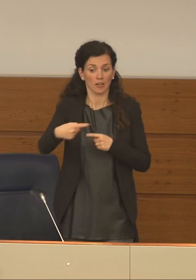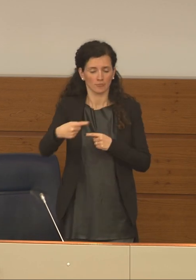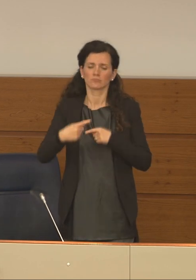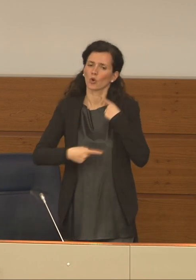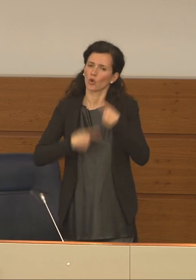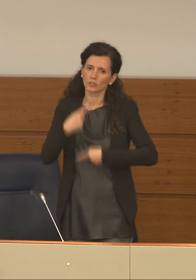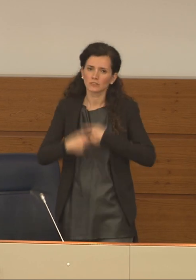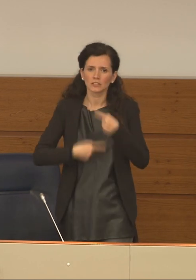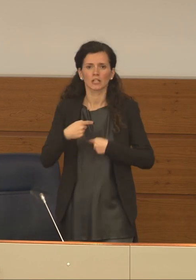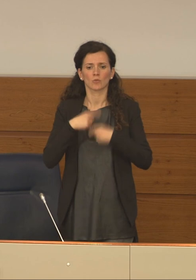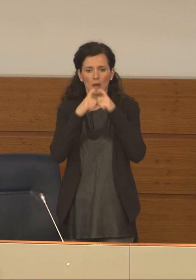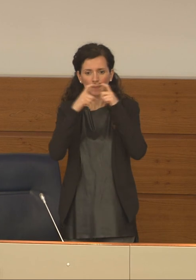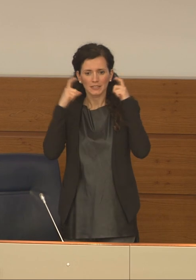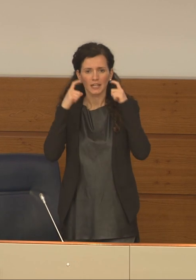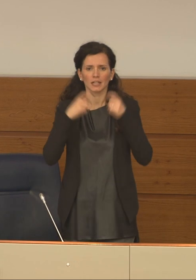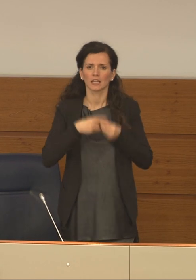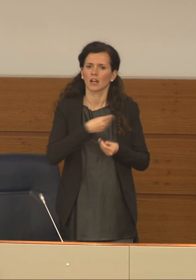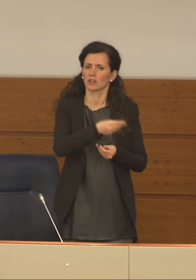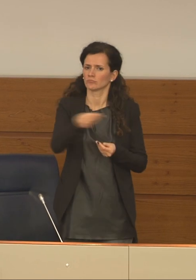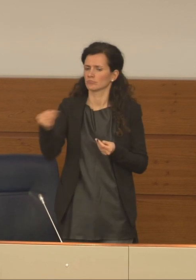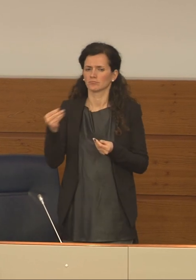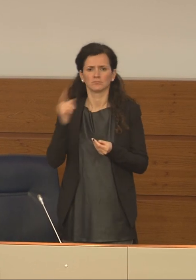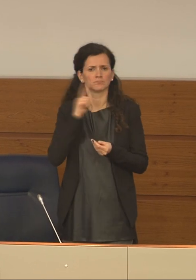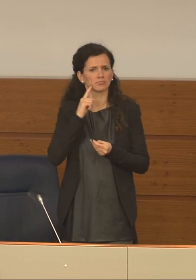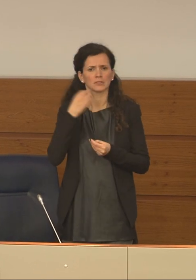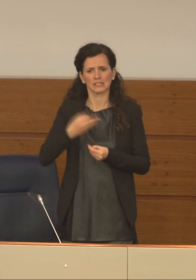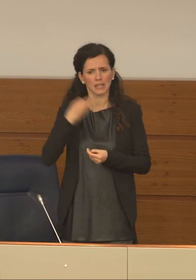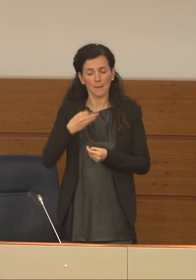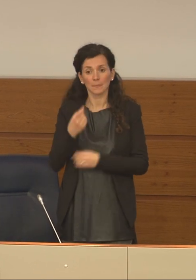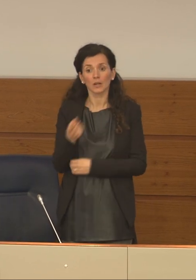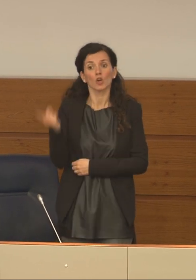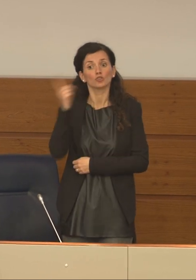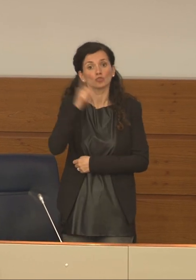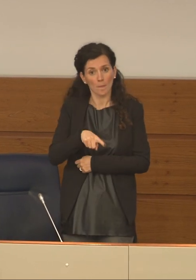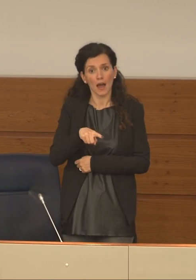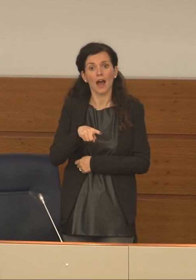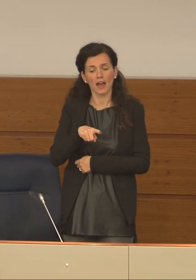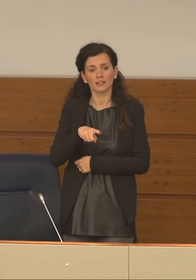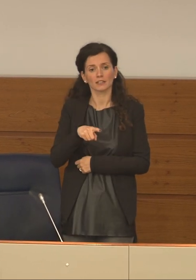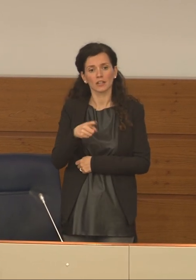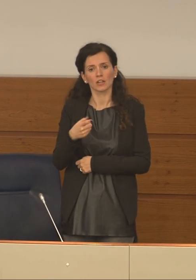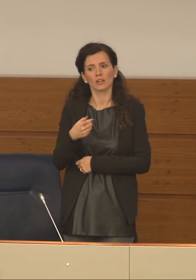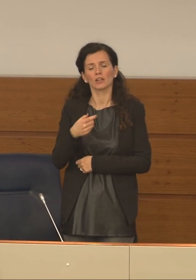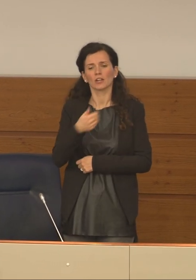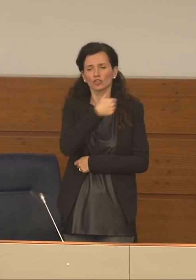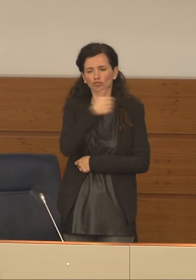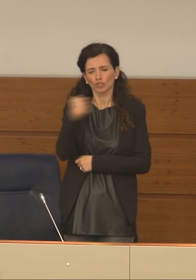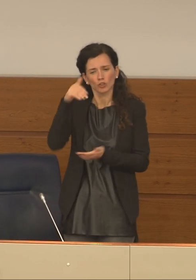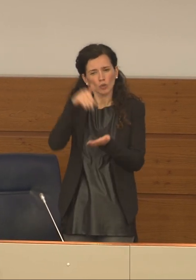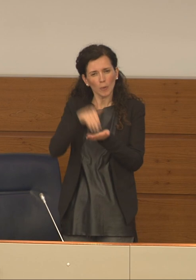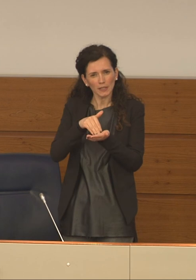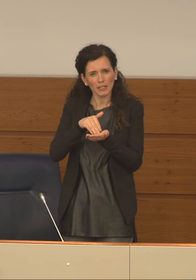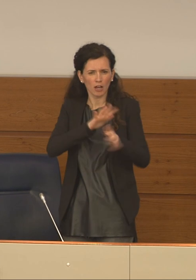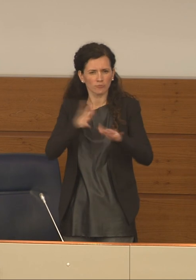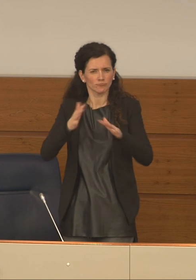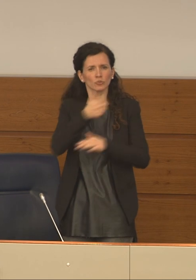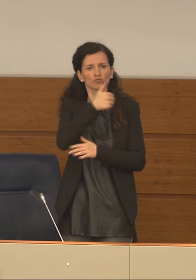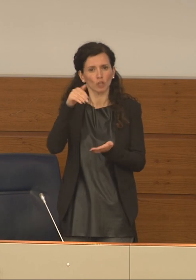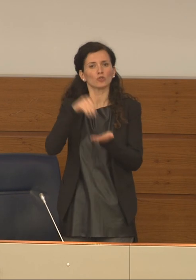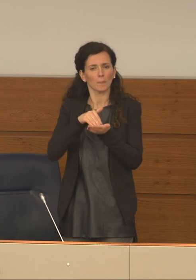a consegnare le mascherine in particolar modo domani ci saranno consegna importanti di 100 mila circa 100.000